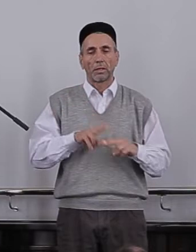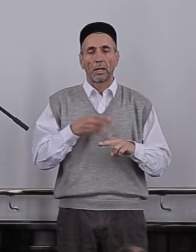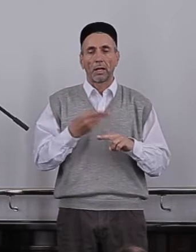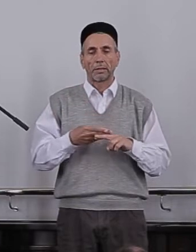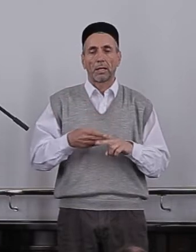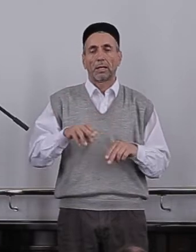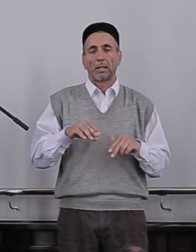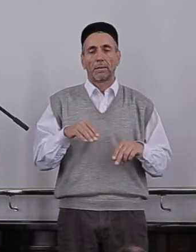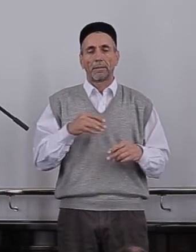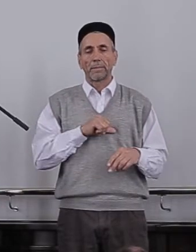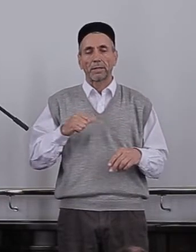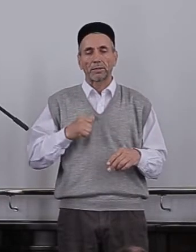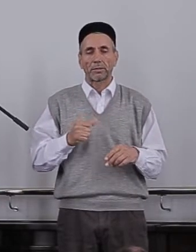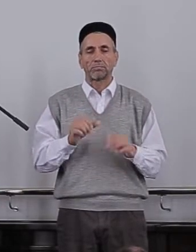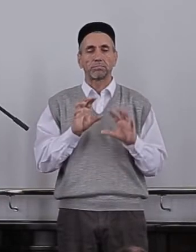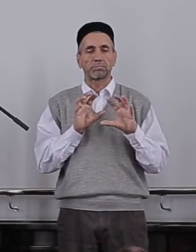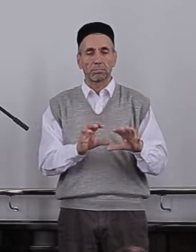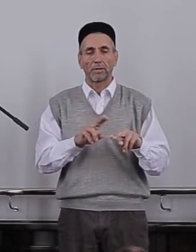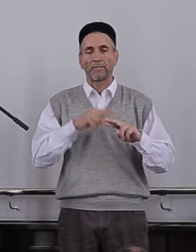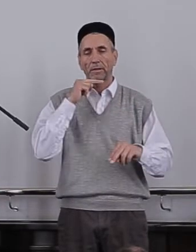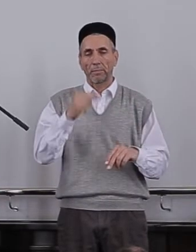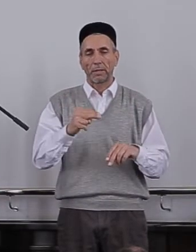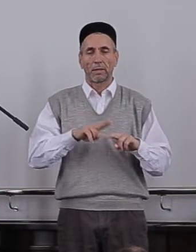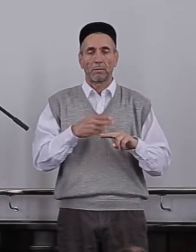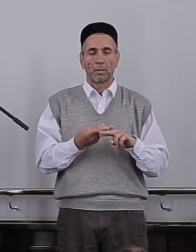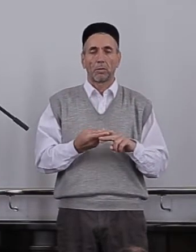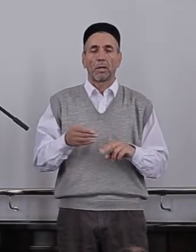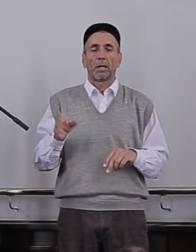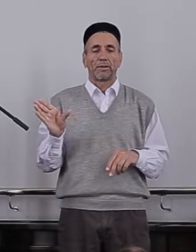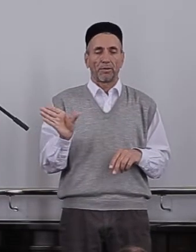meşidi olsun, Medine'deki meşid, Peygamberimizin meşidi